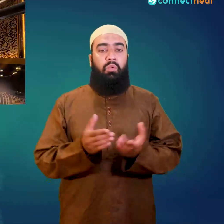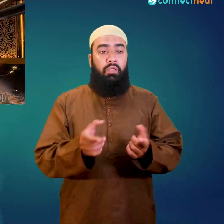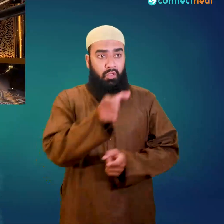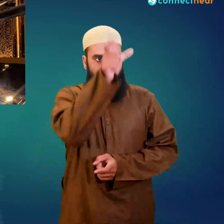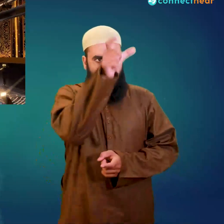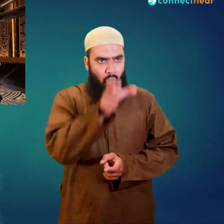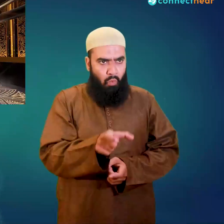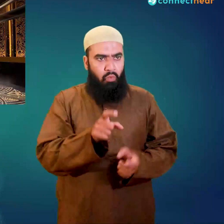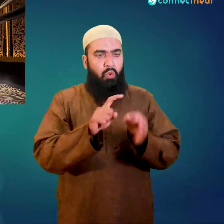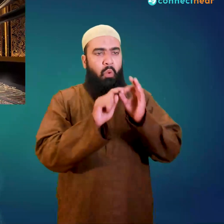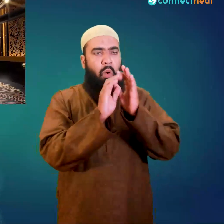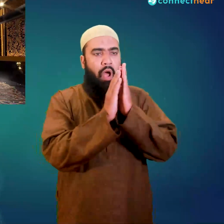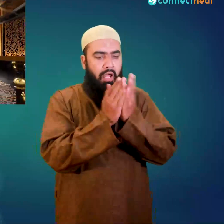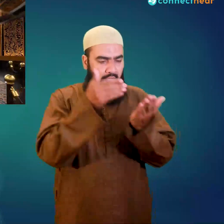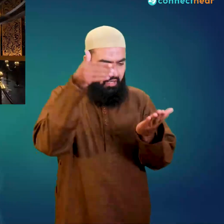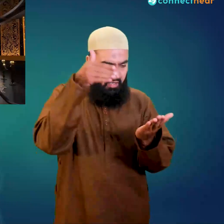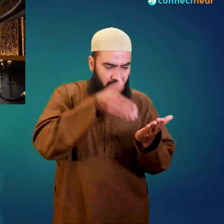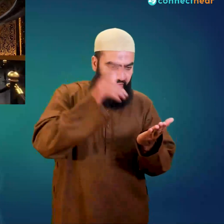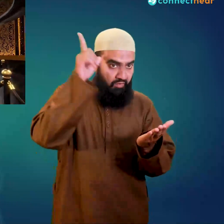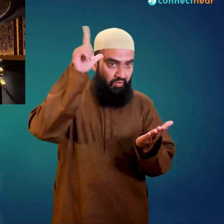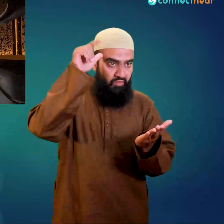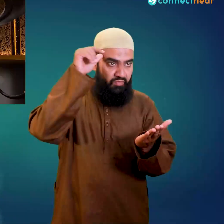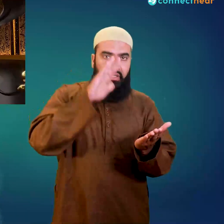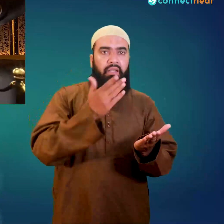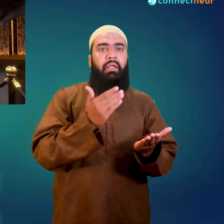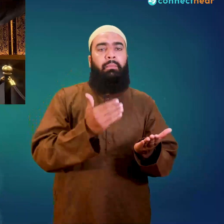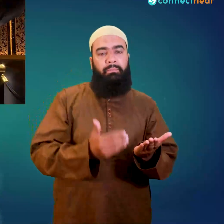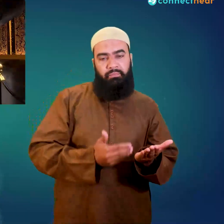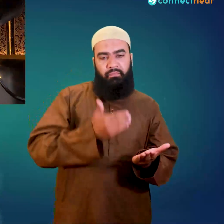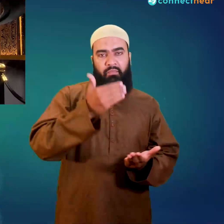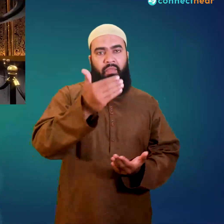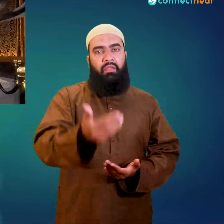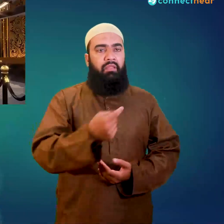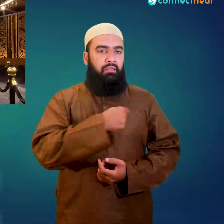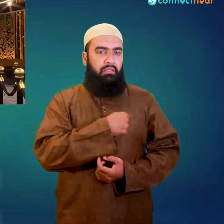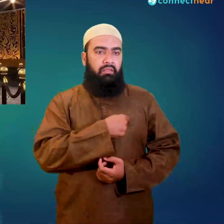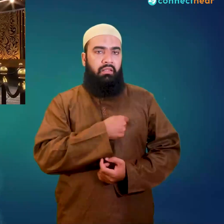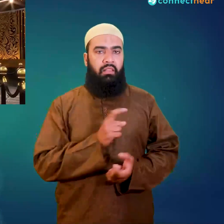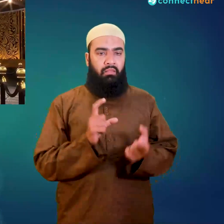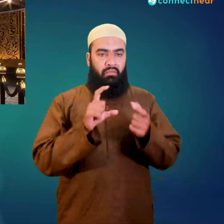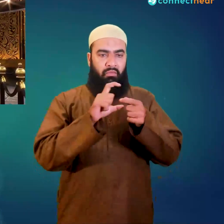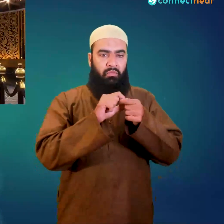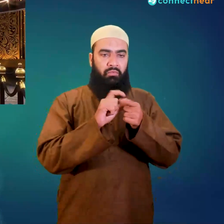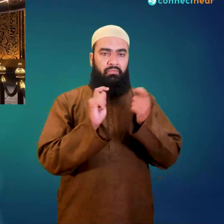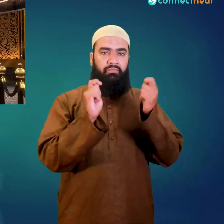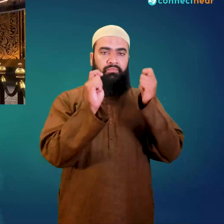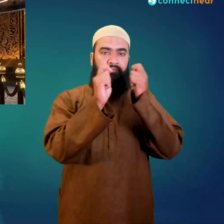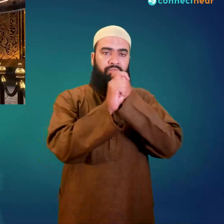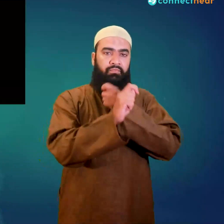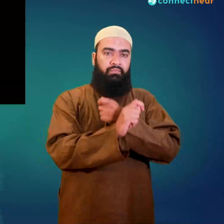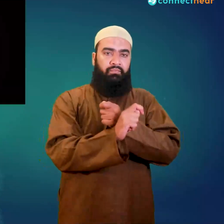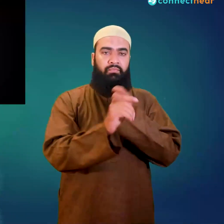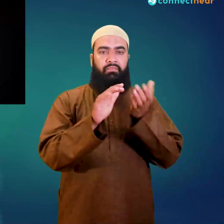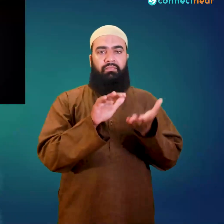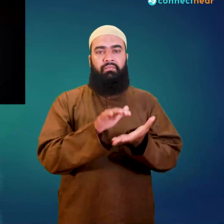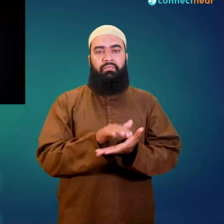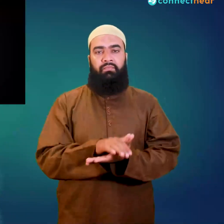اقفالها، تو کیا یہ لوگ قرآن میں غور نہیں کرتے یا دلوں پر قفل لگ رہے